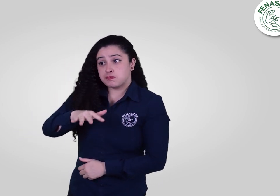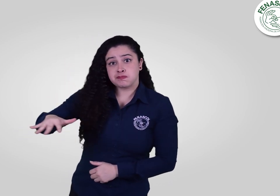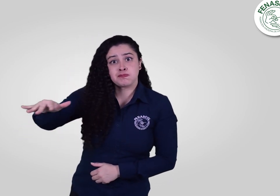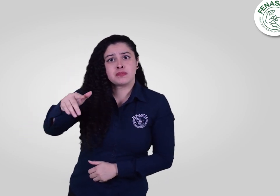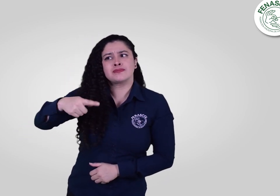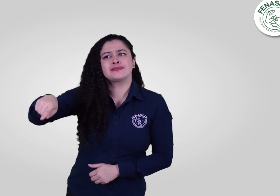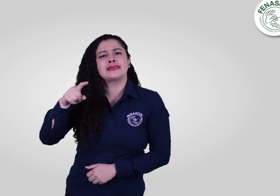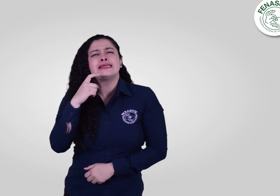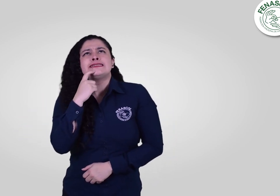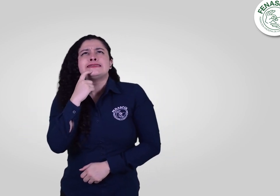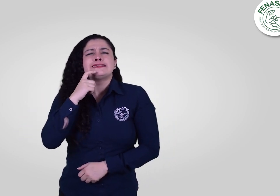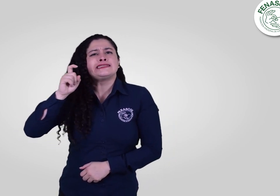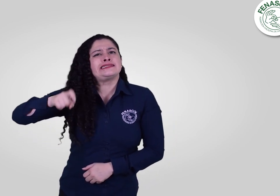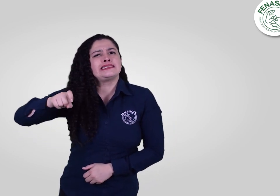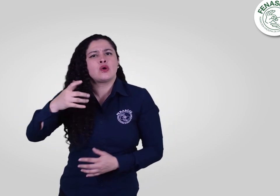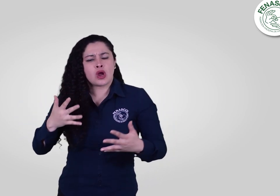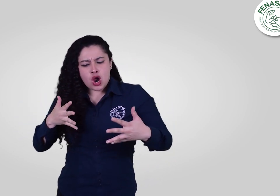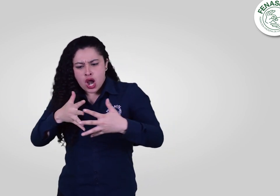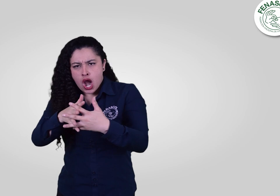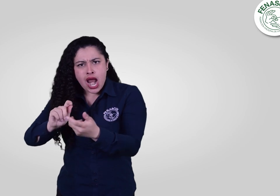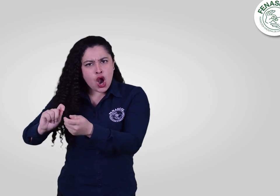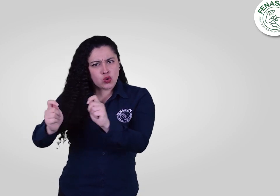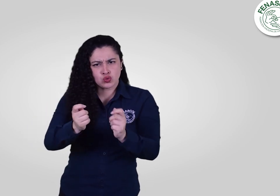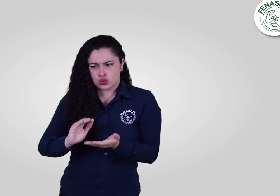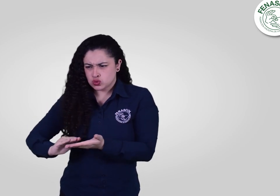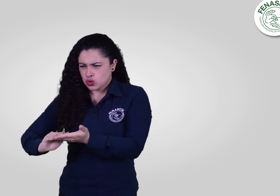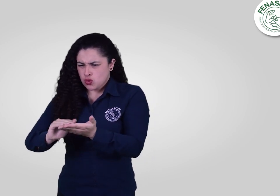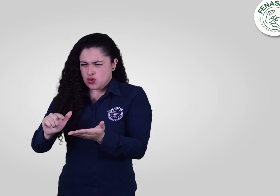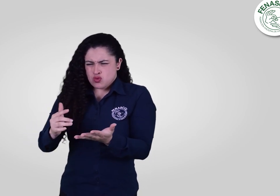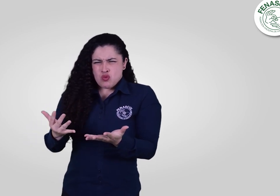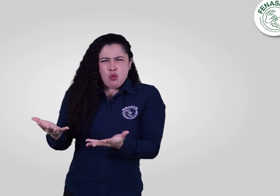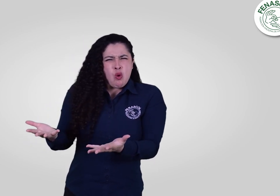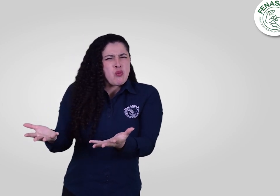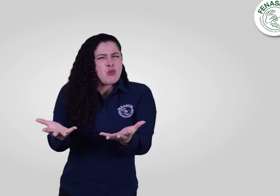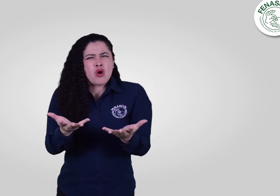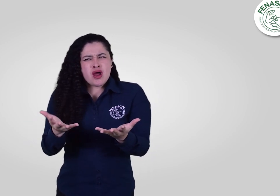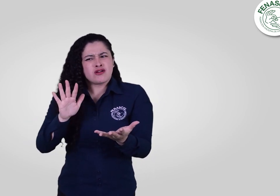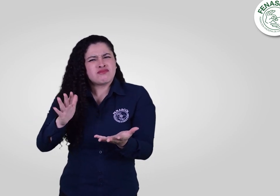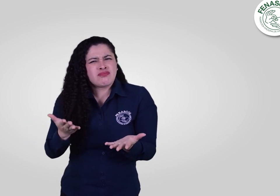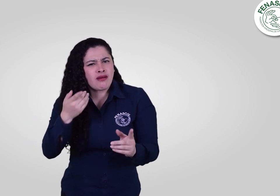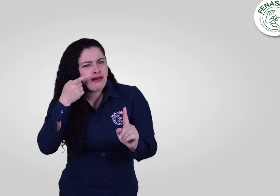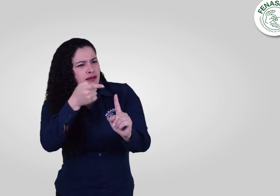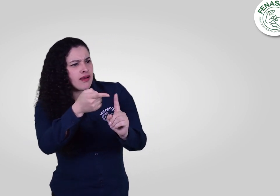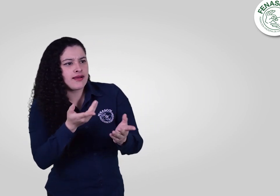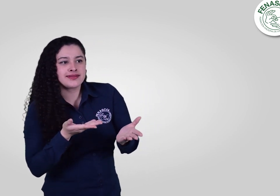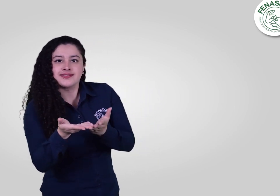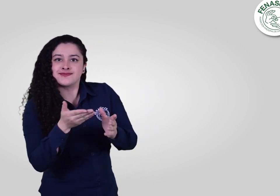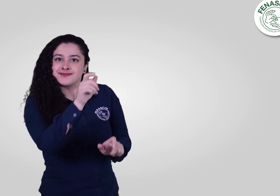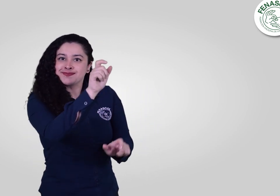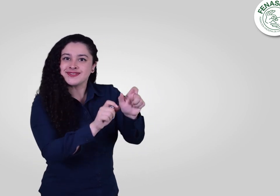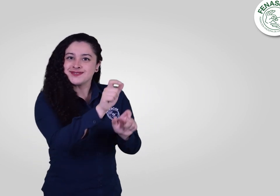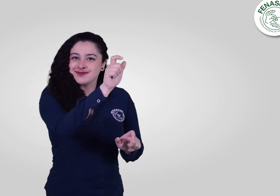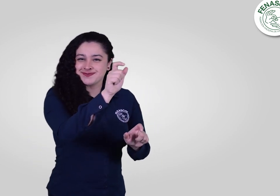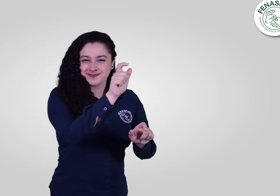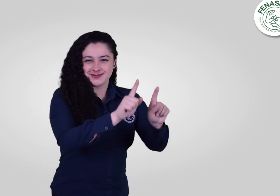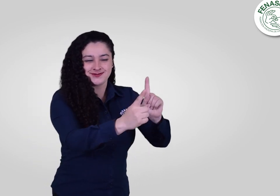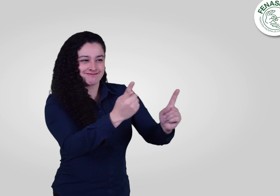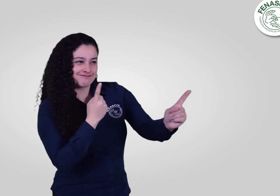que requieran el diseño e implementación de ajustes razonables para la atención y la prestación de los servicios